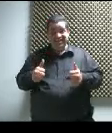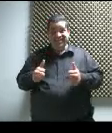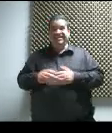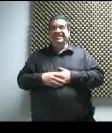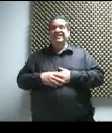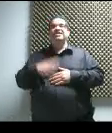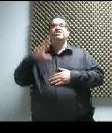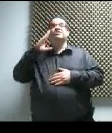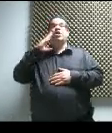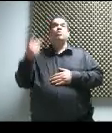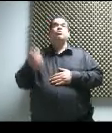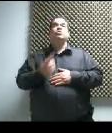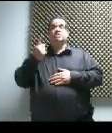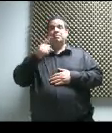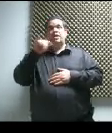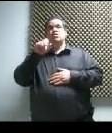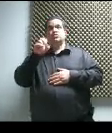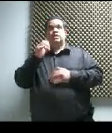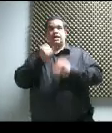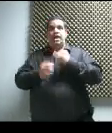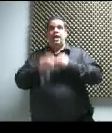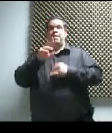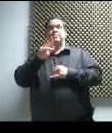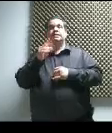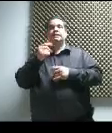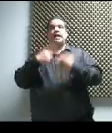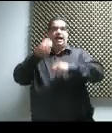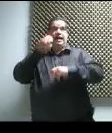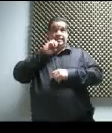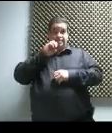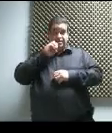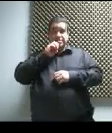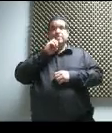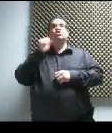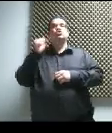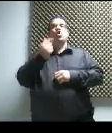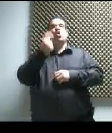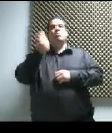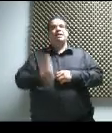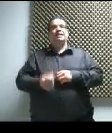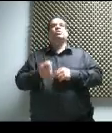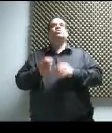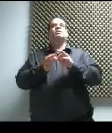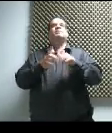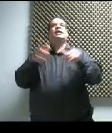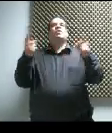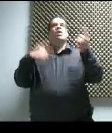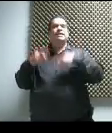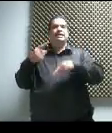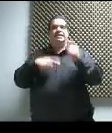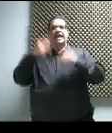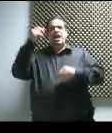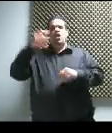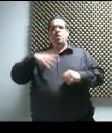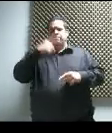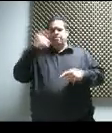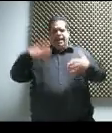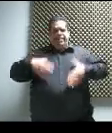Y un saludo, como siempre, a José Bertrán, que es como siempre, como todos los martes, nuestro intérprete del lenguaje de El hombre de negro.